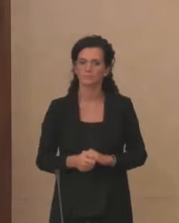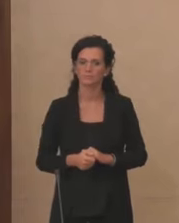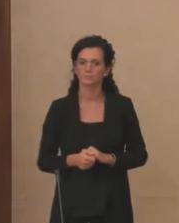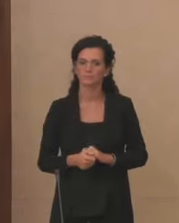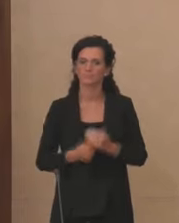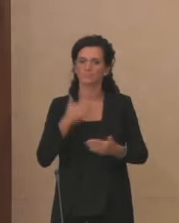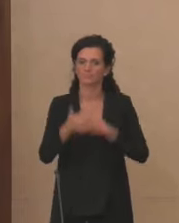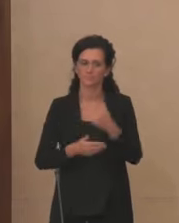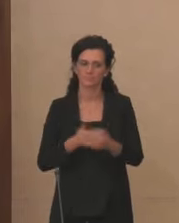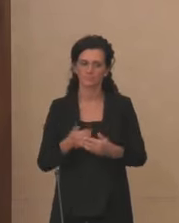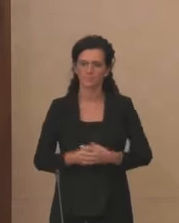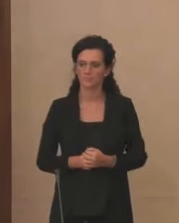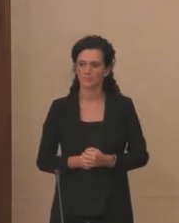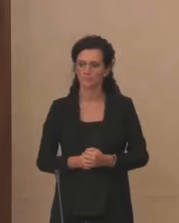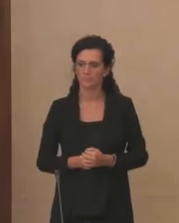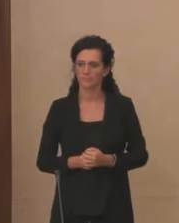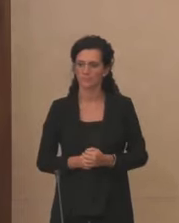Avanti.